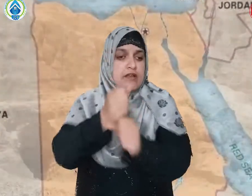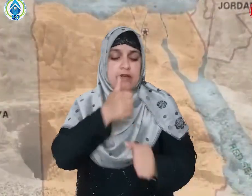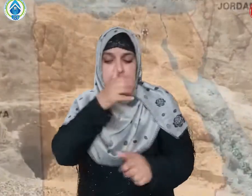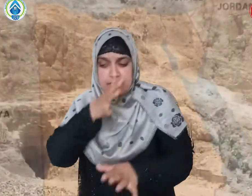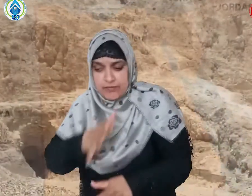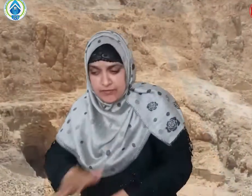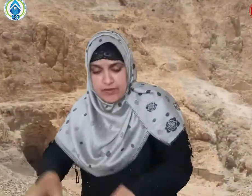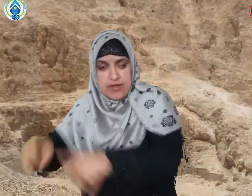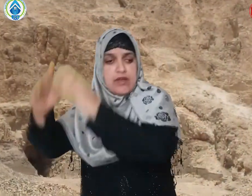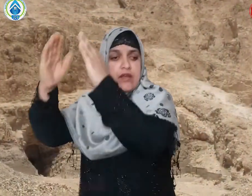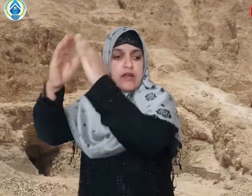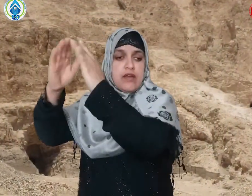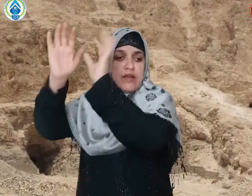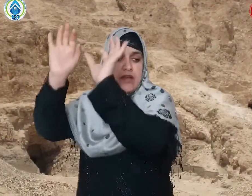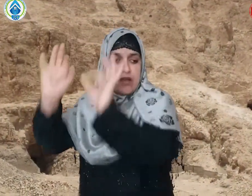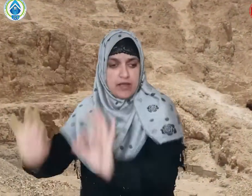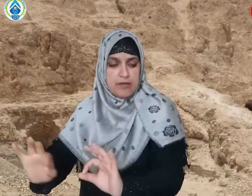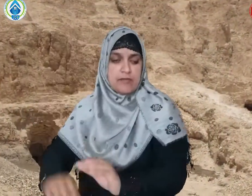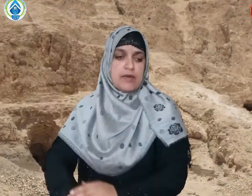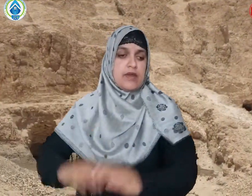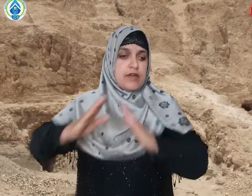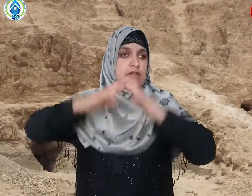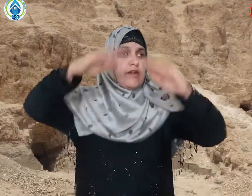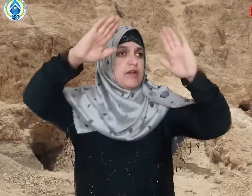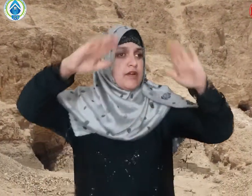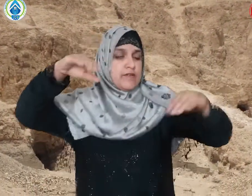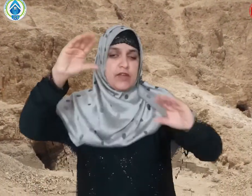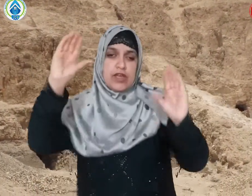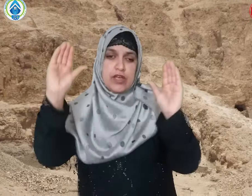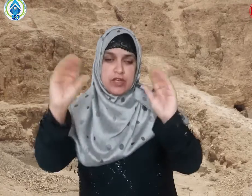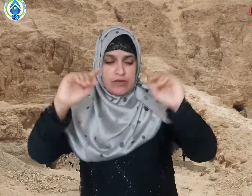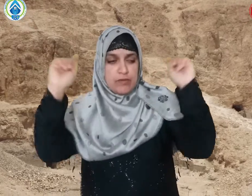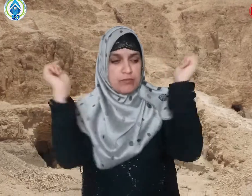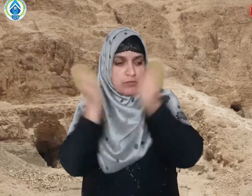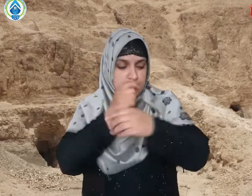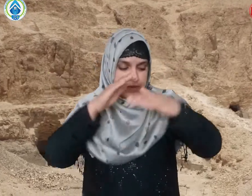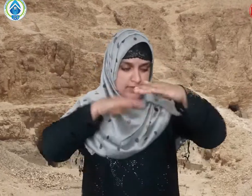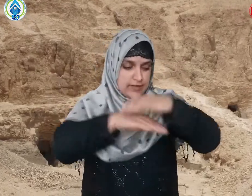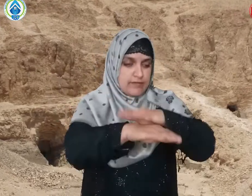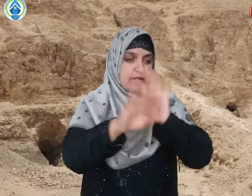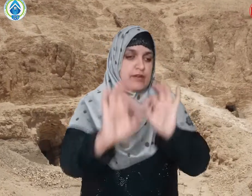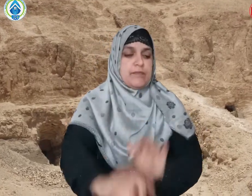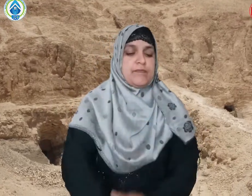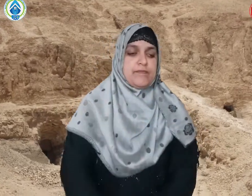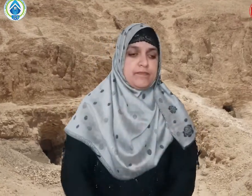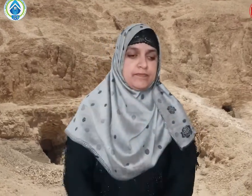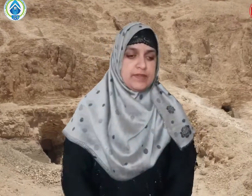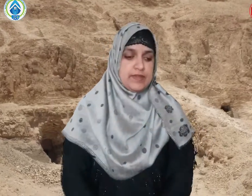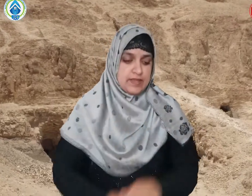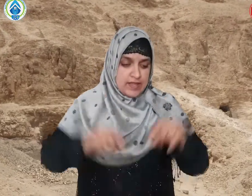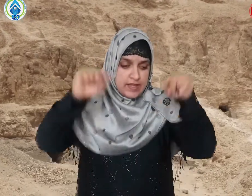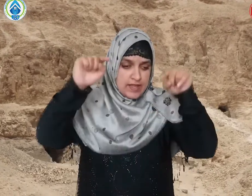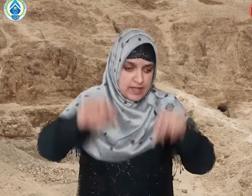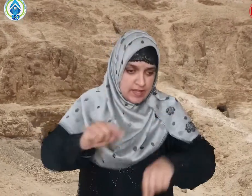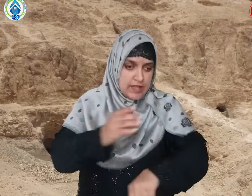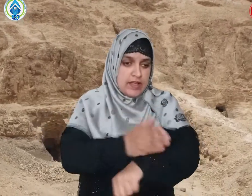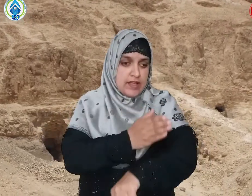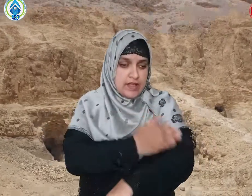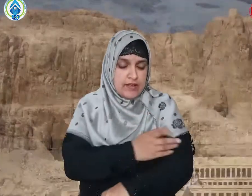آف دا کنگ لگزر اور اردو میں بادشاہوں کی وادی اور عربی میں وادی ملوک کہا جاتا ہے۔ یہ وادی تھیبس کے قدیم شہر